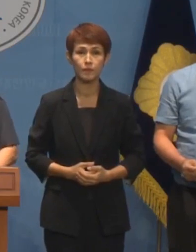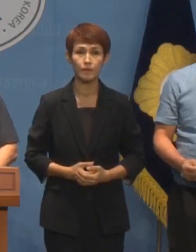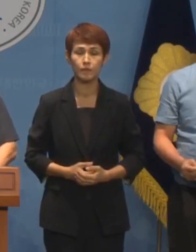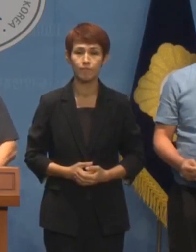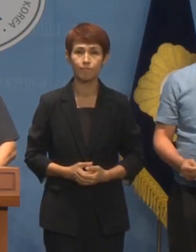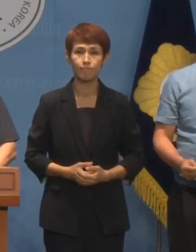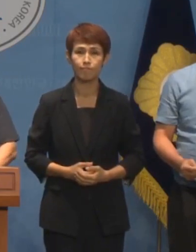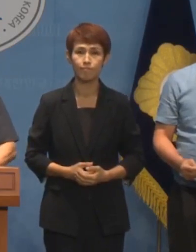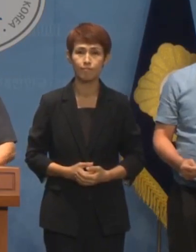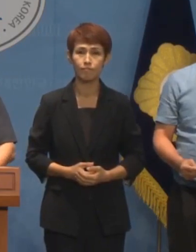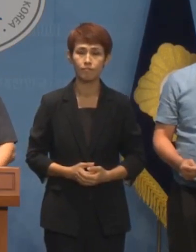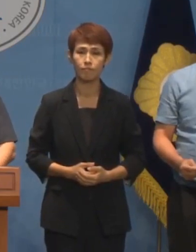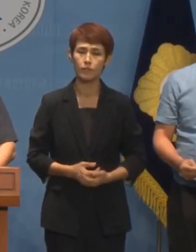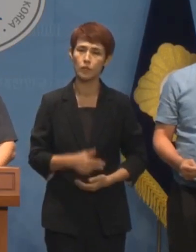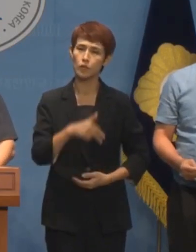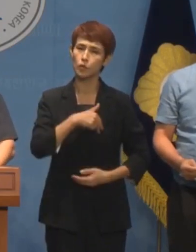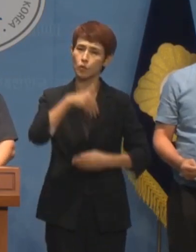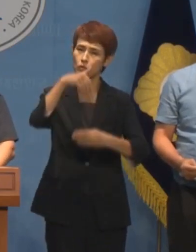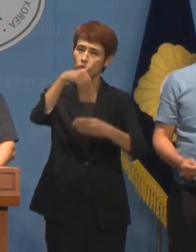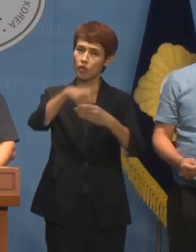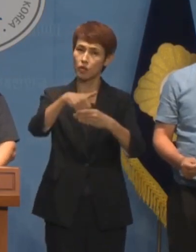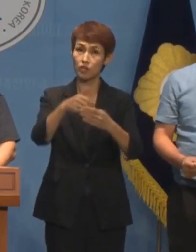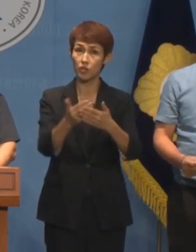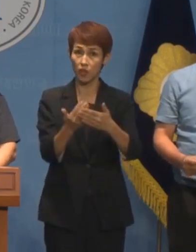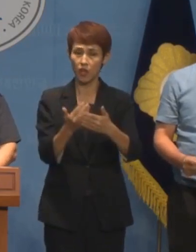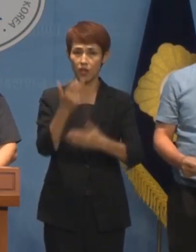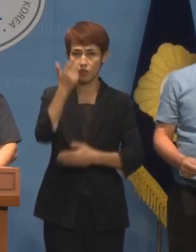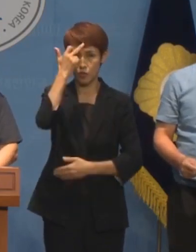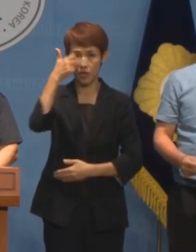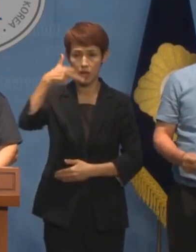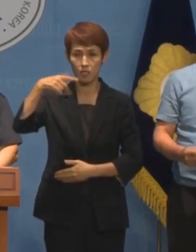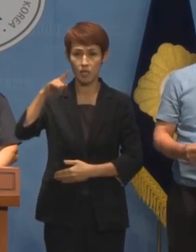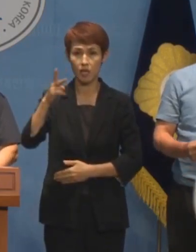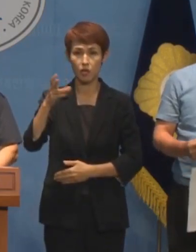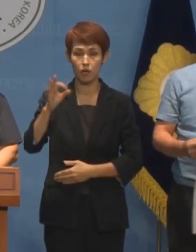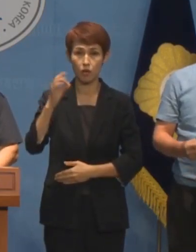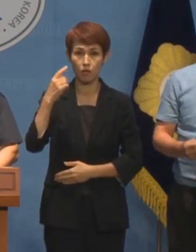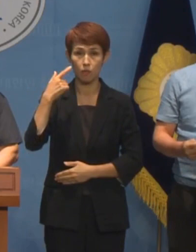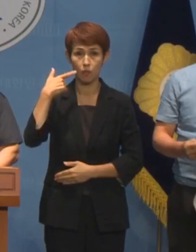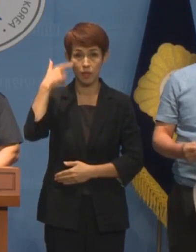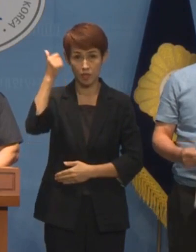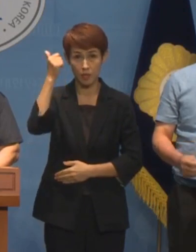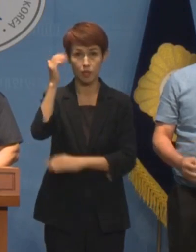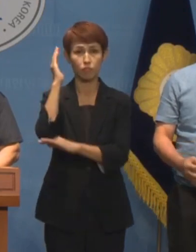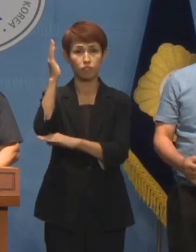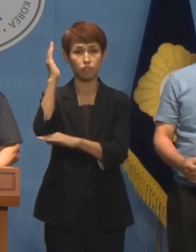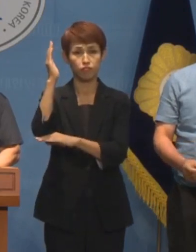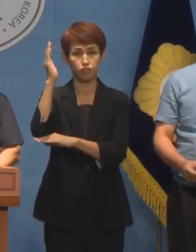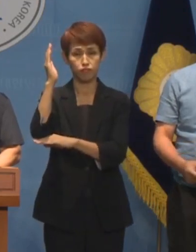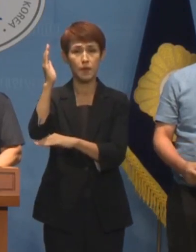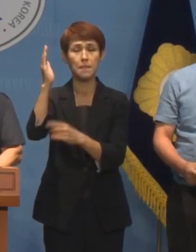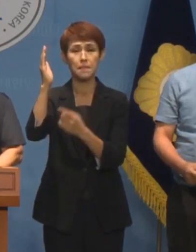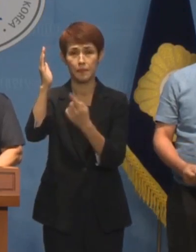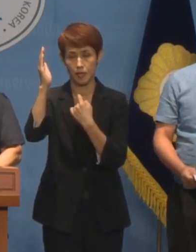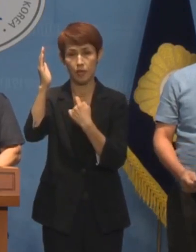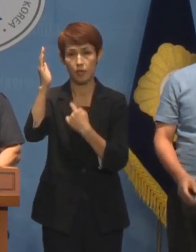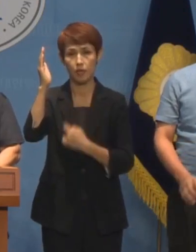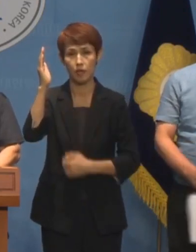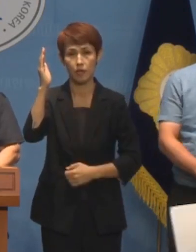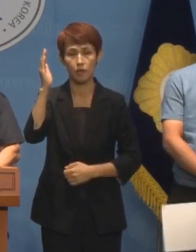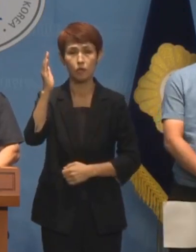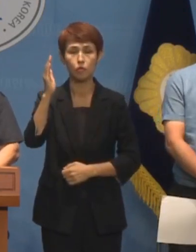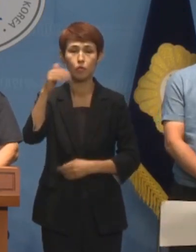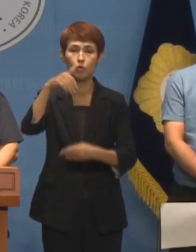사실은 총선 전에 최재형 목사님 시국 강연회 등이 있었고 또 합법적인 선거 유세